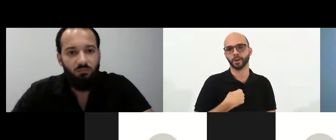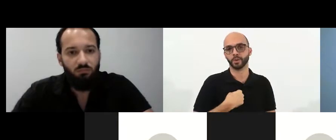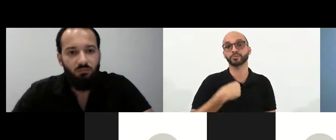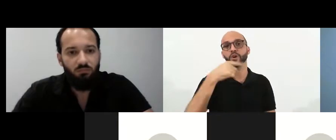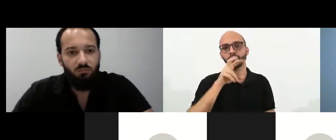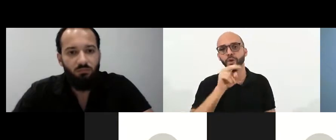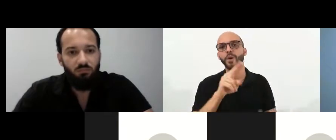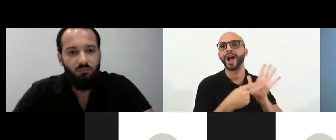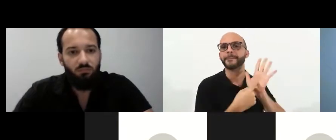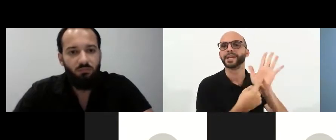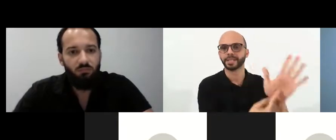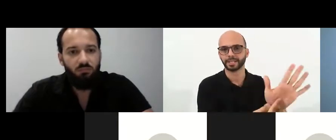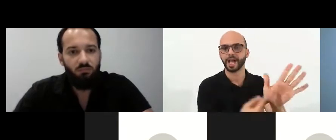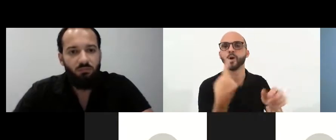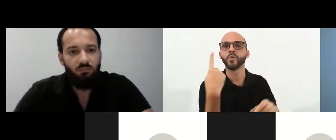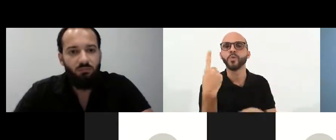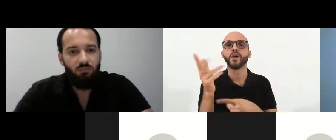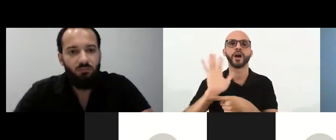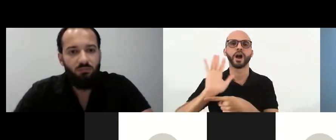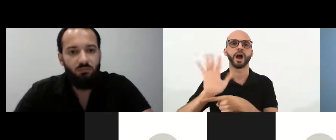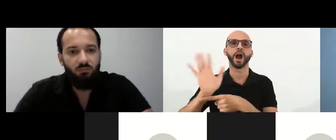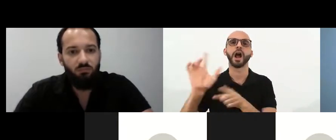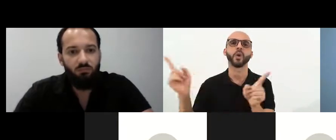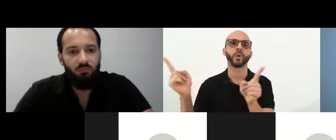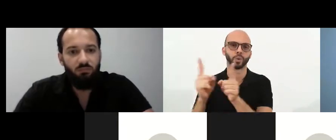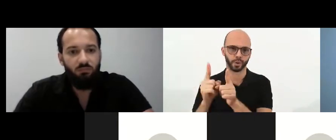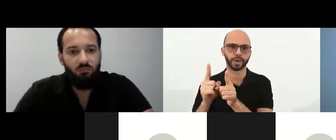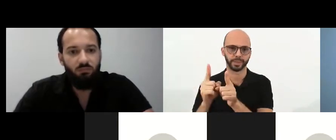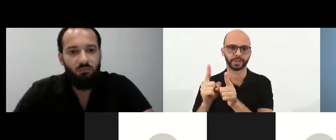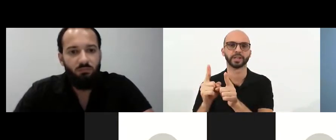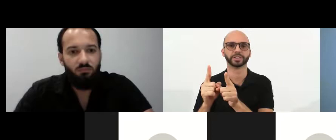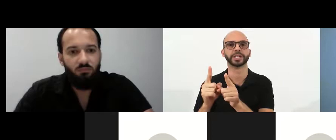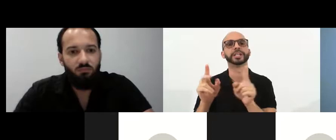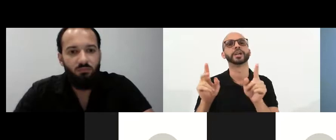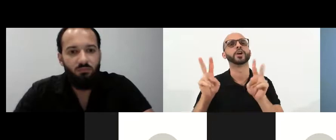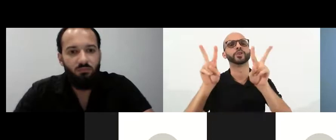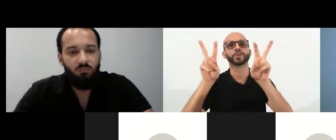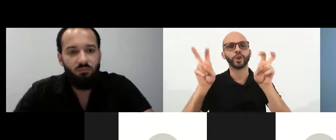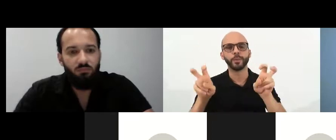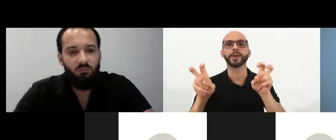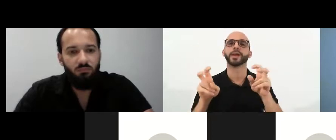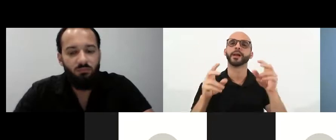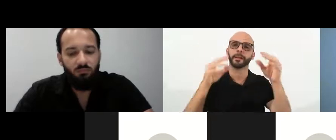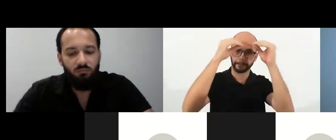lá dentro eu vou apresentar uma curta-metragem